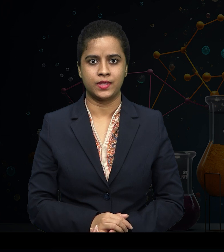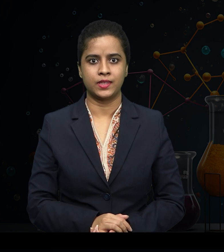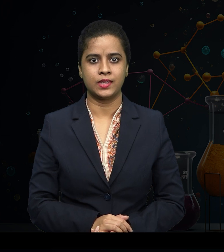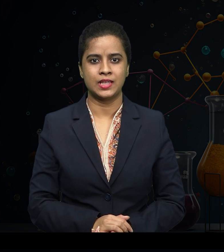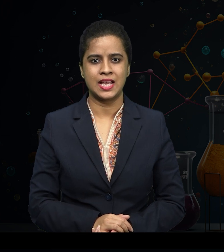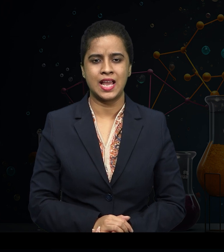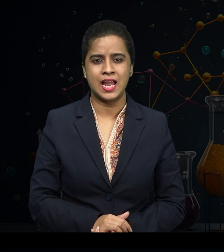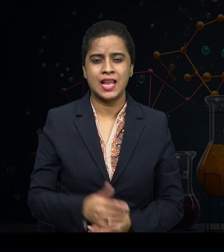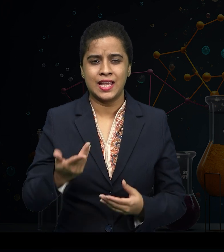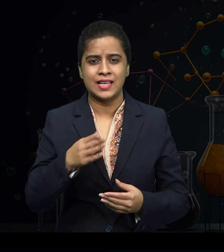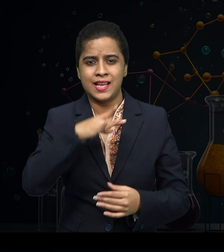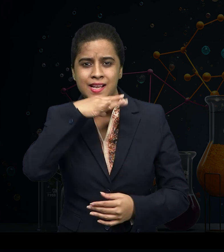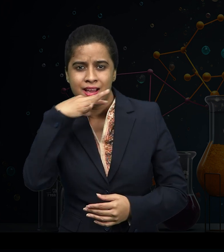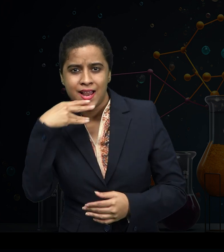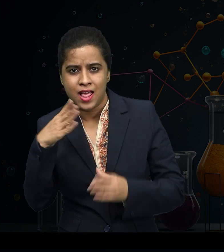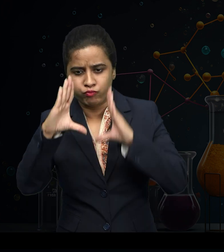எத்தனால்,